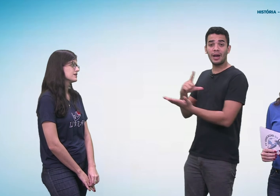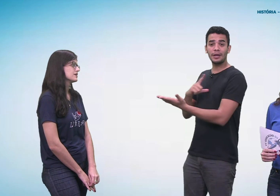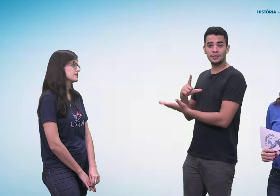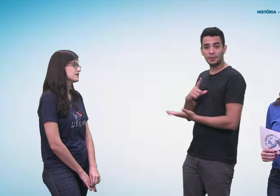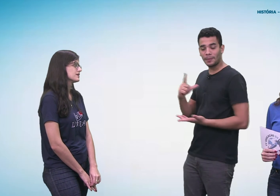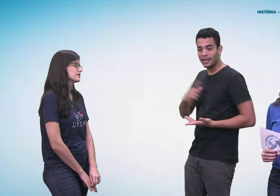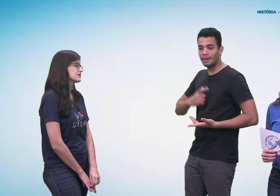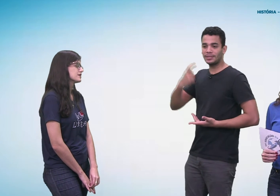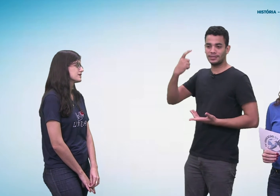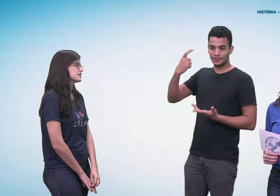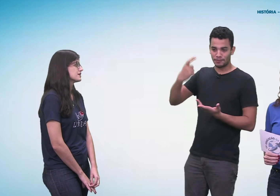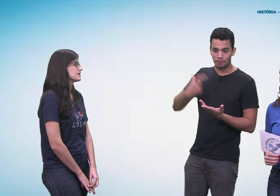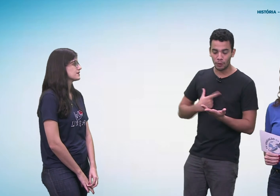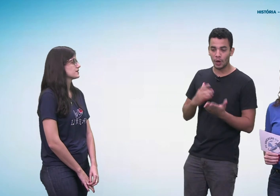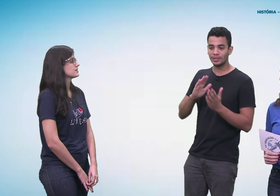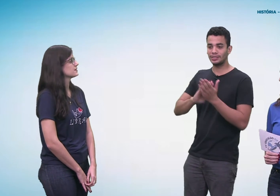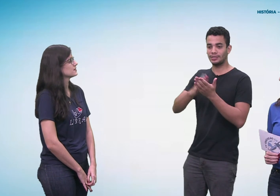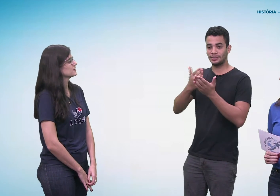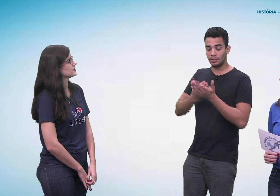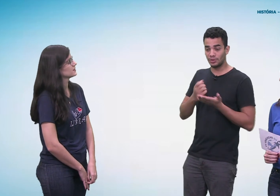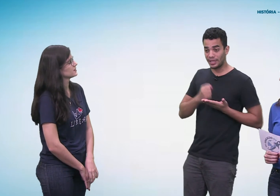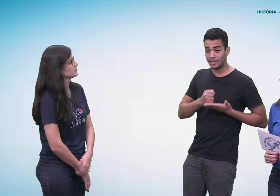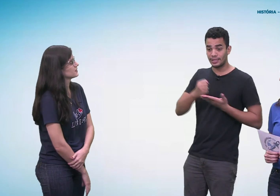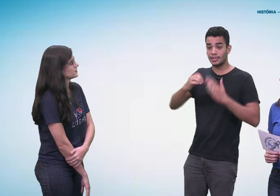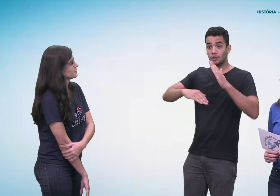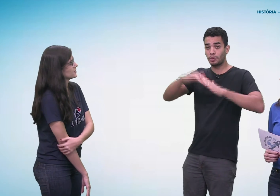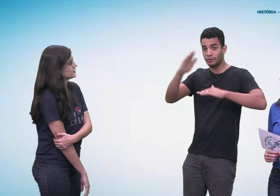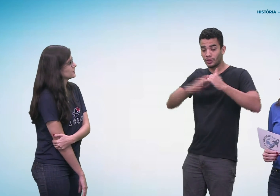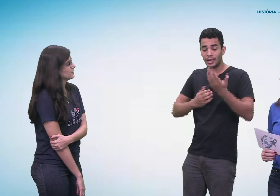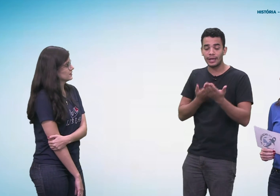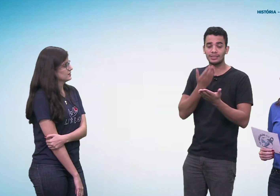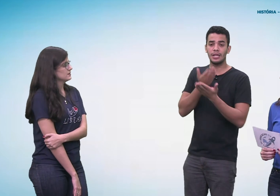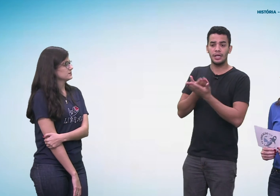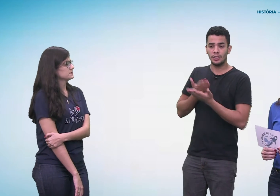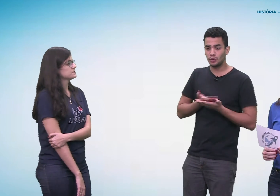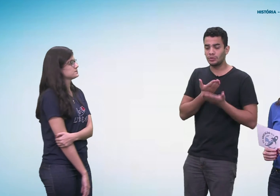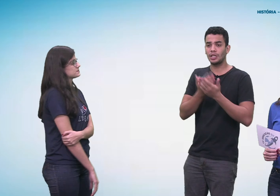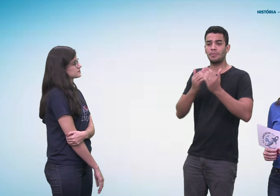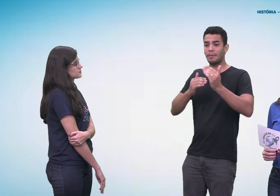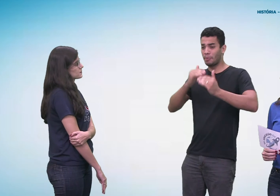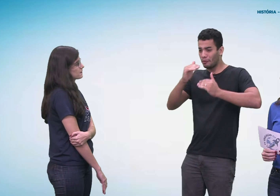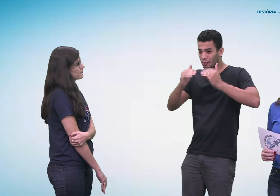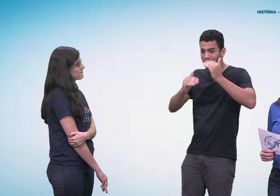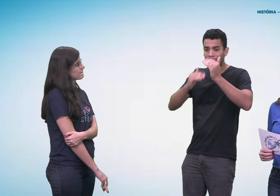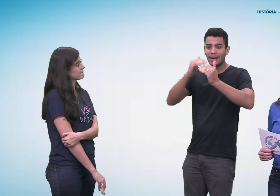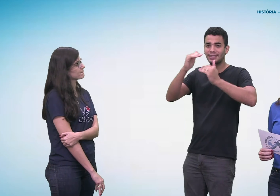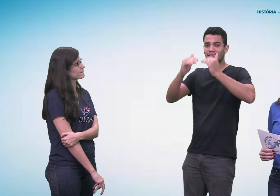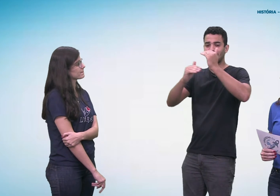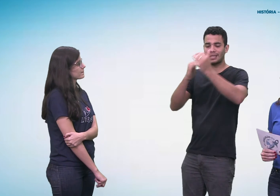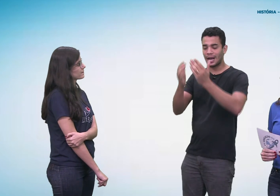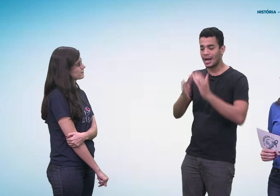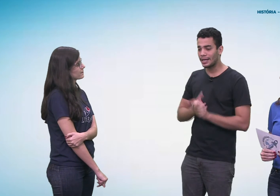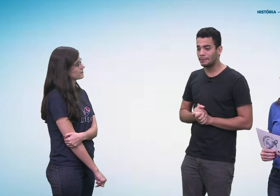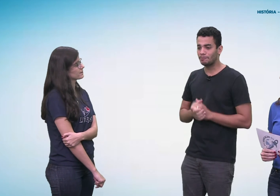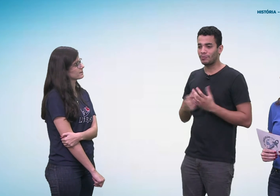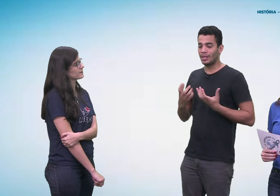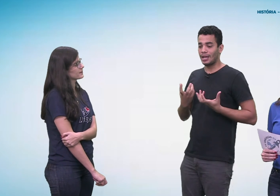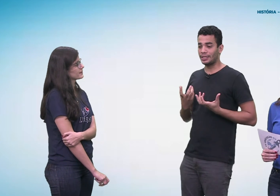vários problemas, nós estamos ingressando profissionais, estudando para aprofundar mais nessa área, a